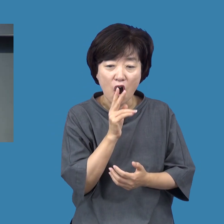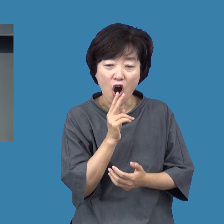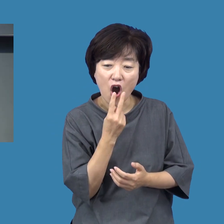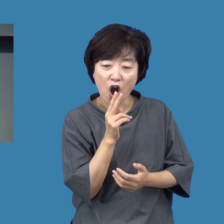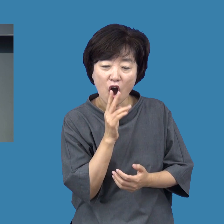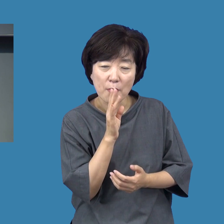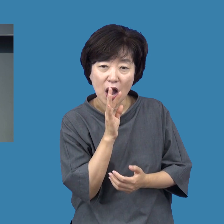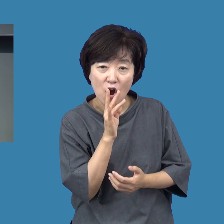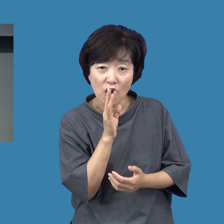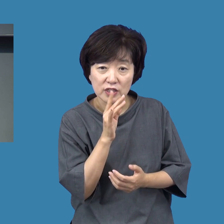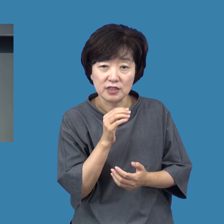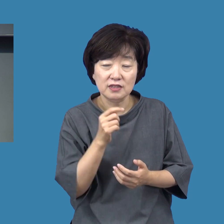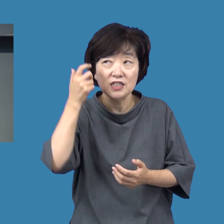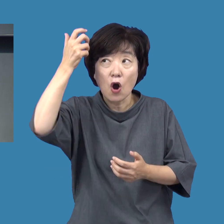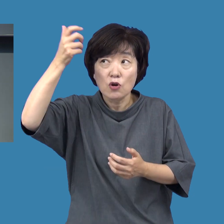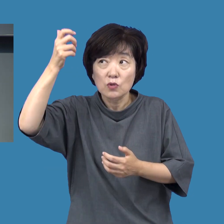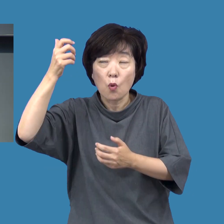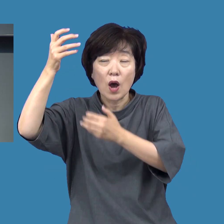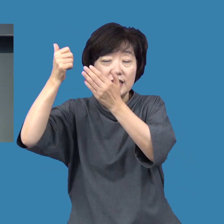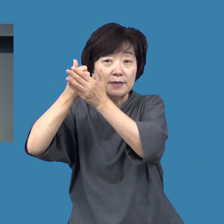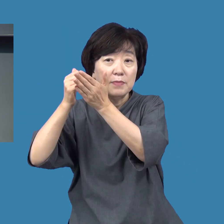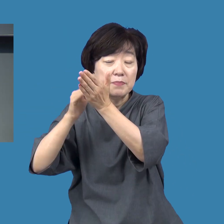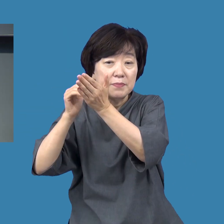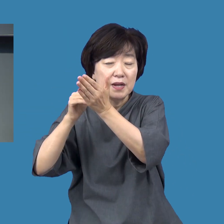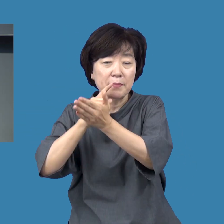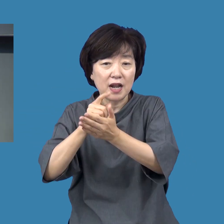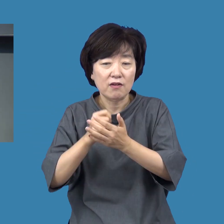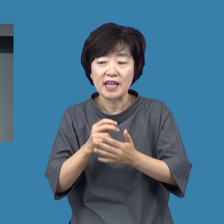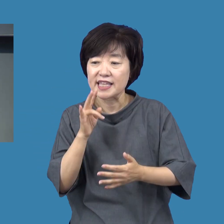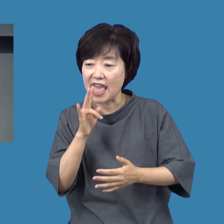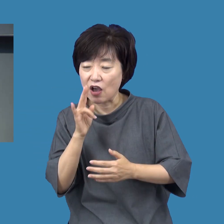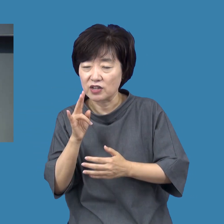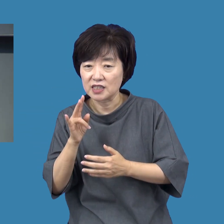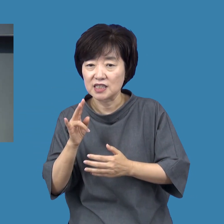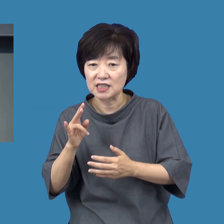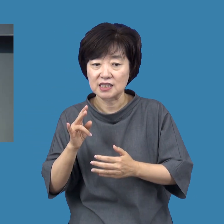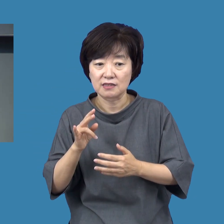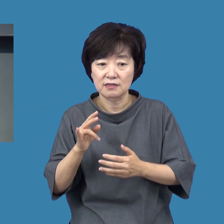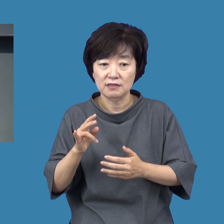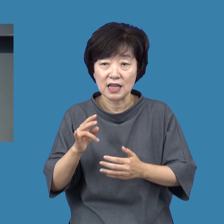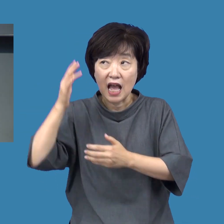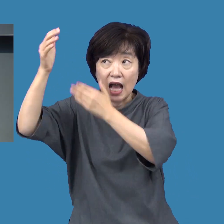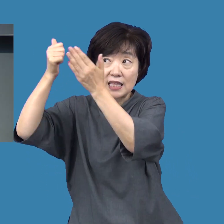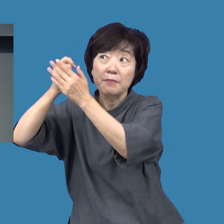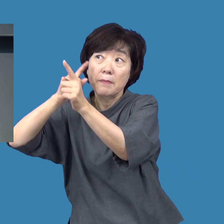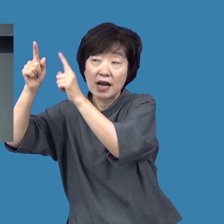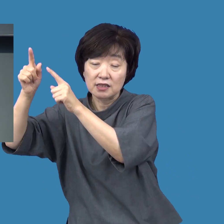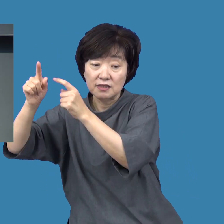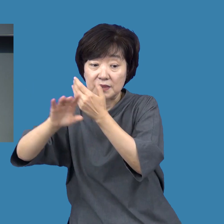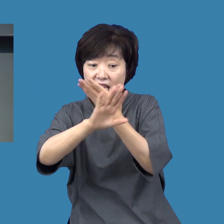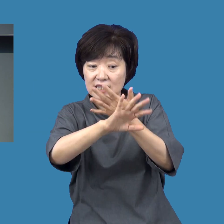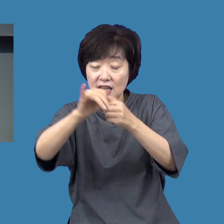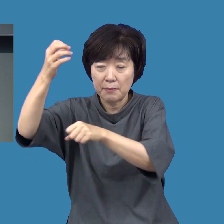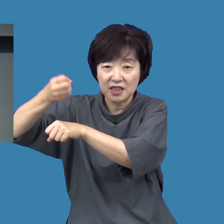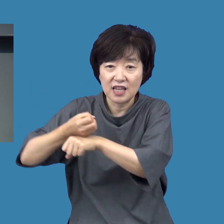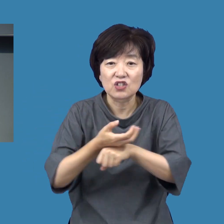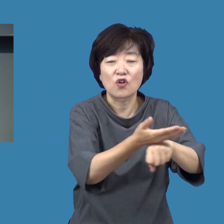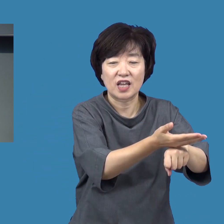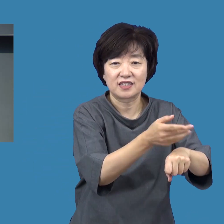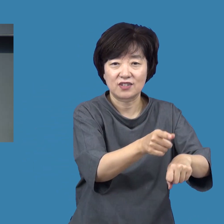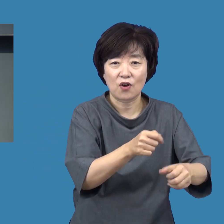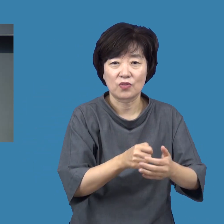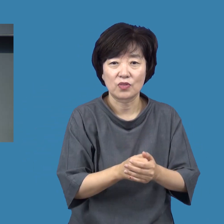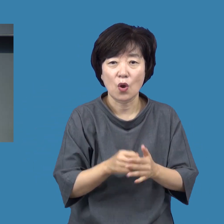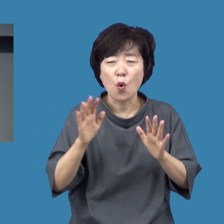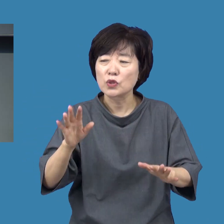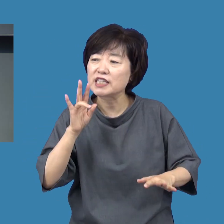말하는 것이고 예언은 하나님의 말씀을 타인에게 전하는 것입니다. 자, 그러니까 오늘은 이제 예언에 대한 건